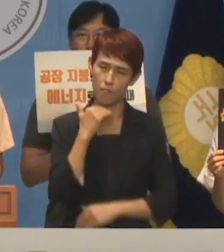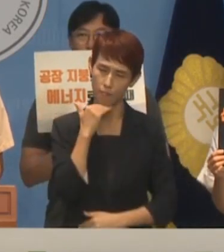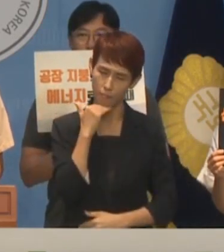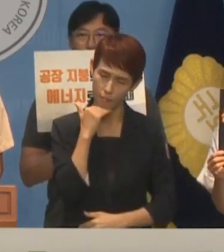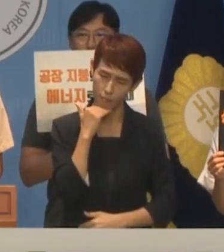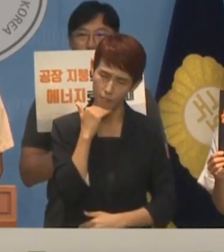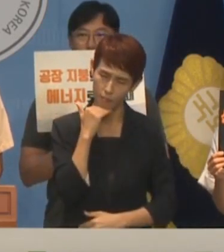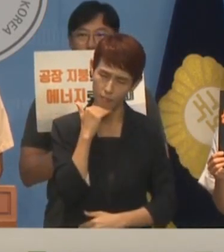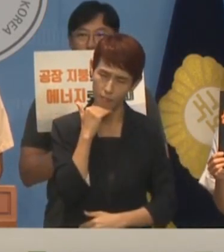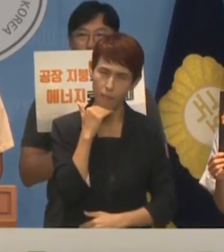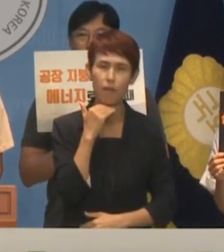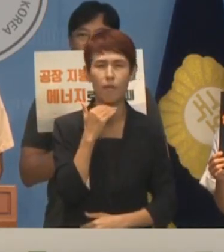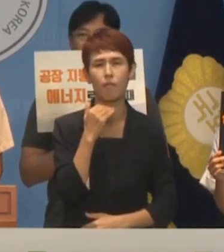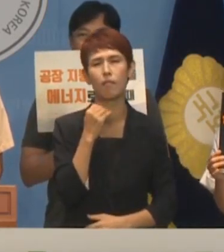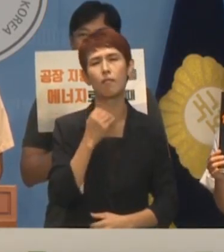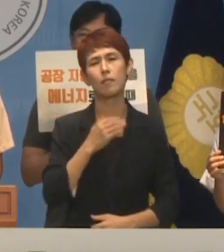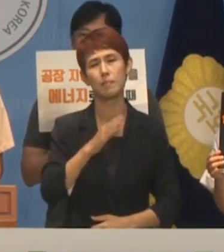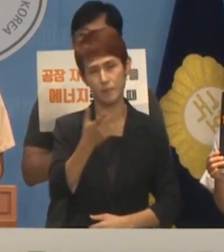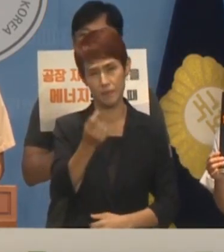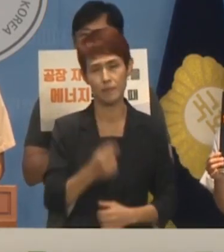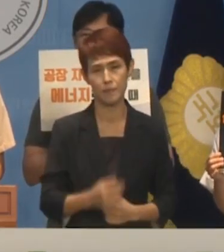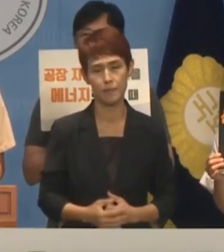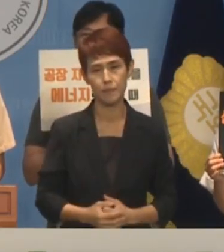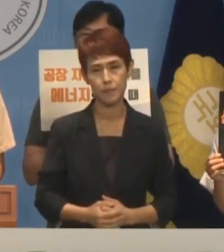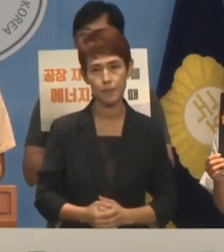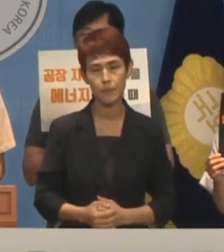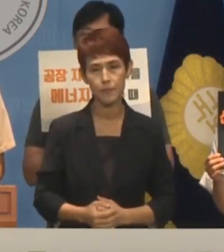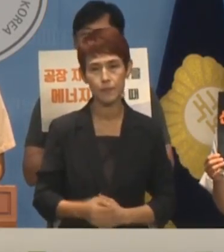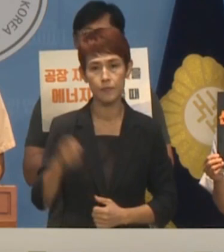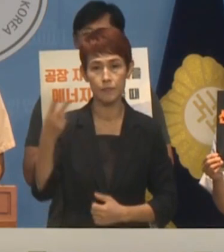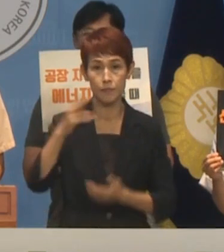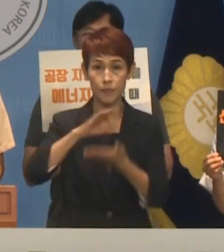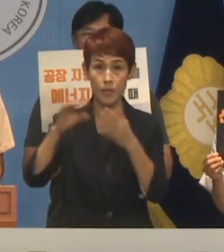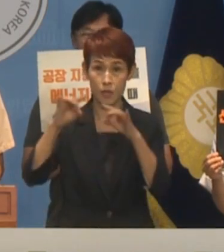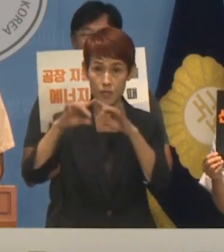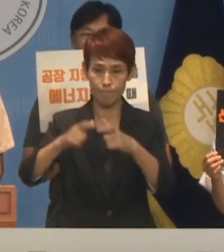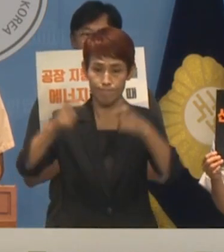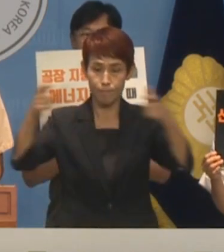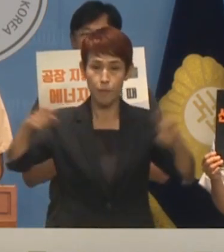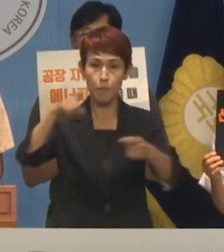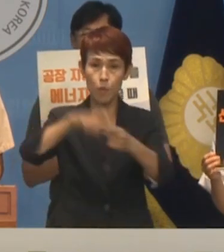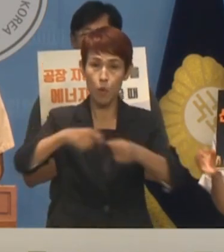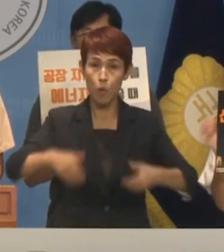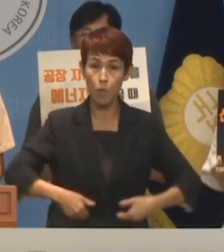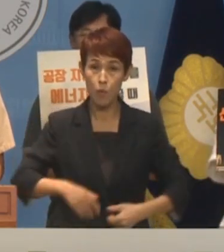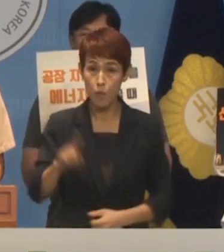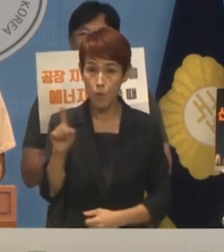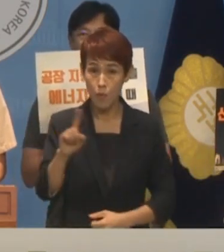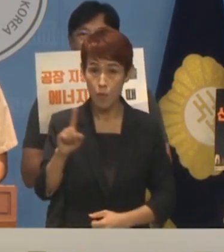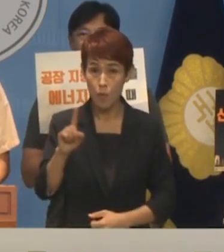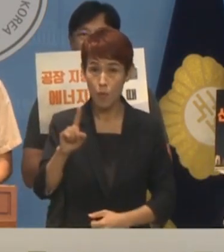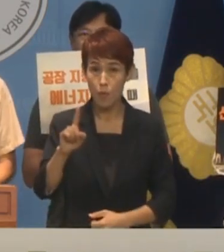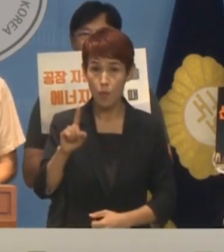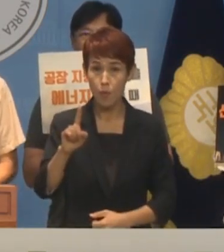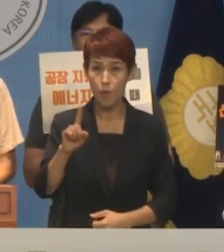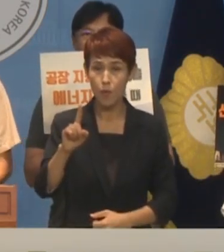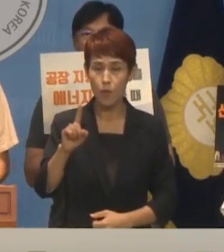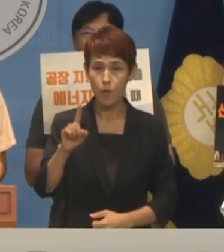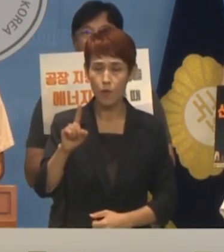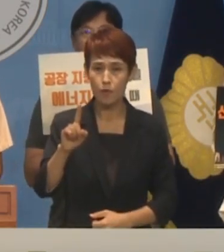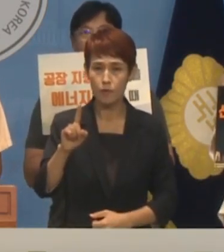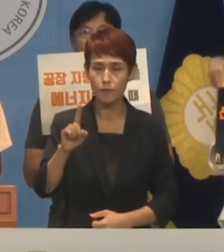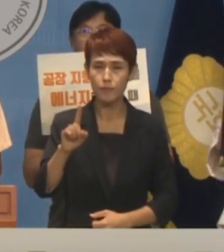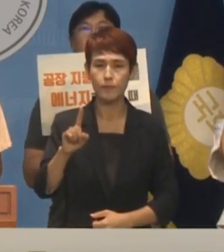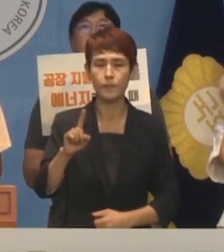것은 이미 다 잘 알고 계실 겁니다. 재생에너지 확대를 위해서 필요한 것이 여러 가지